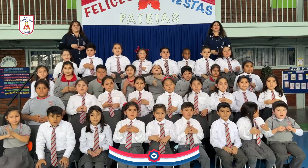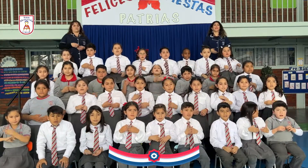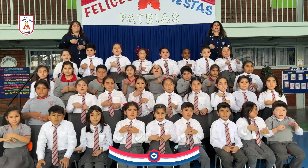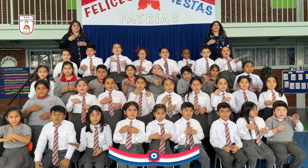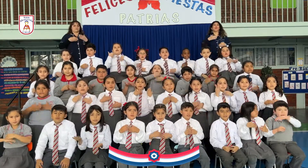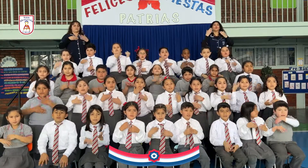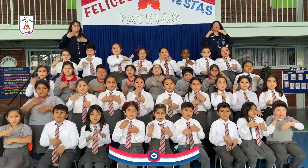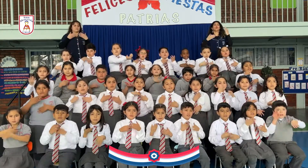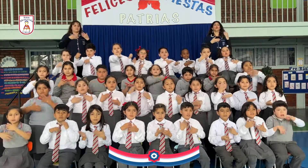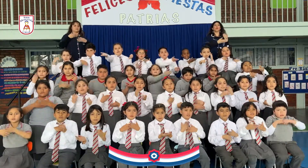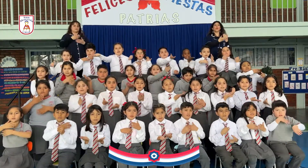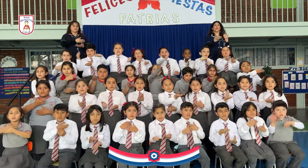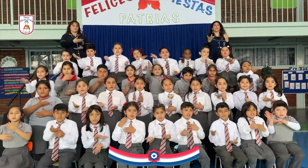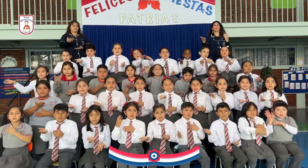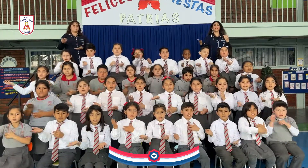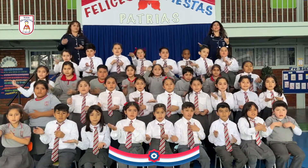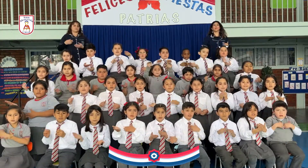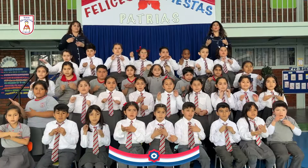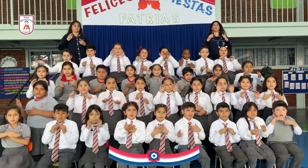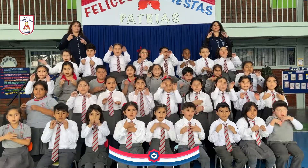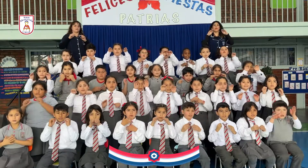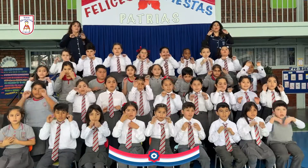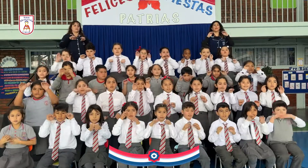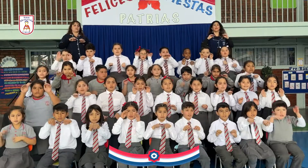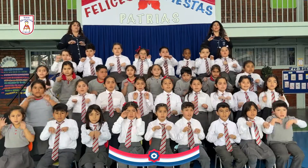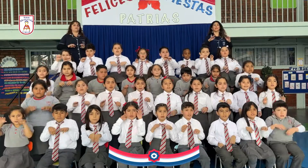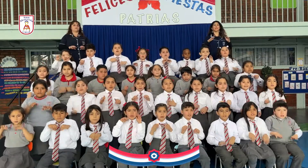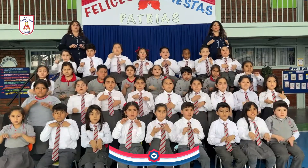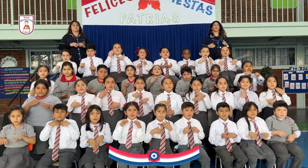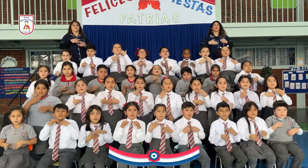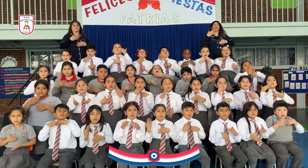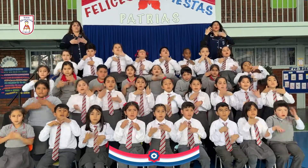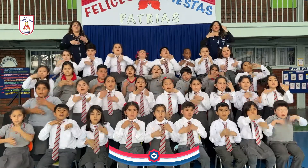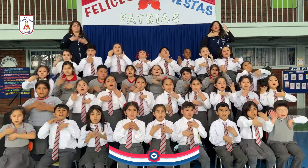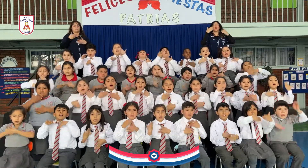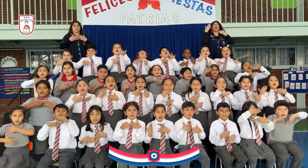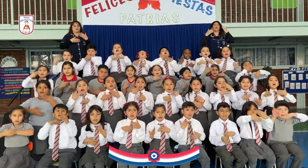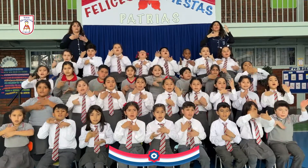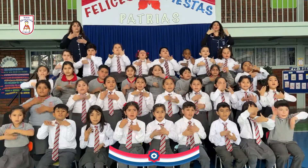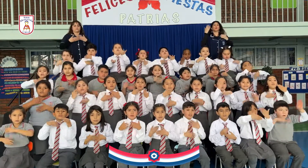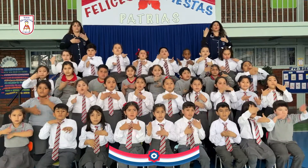y el canto de ustedes que es el mismo canto